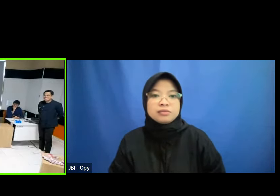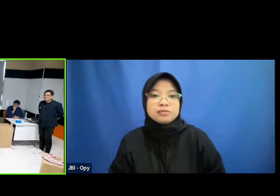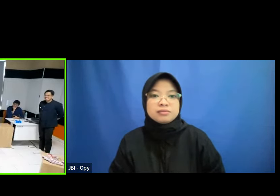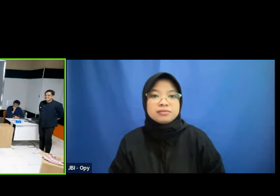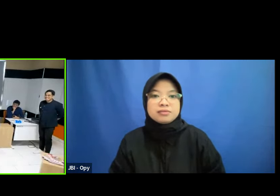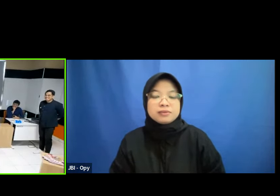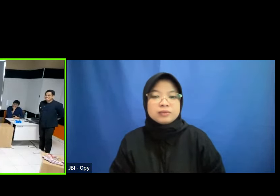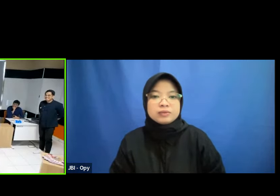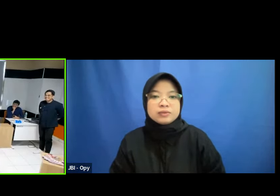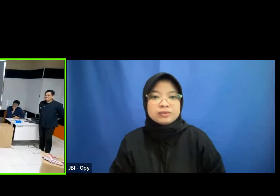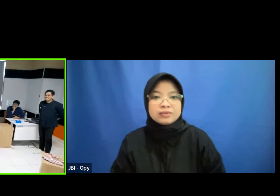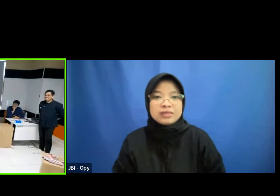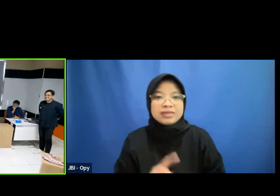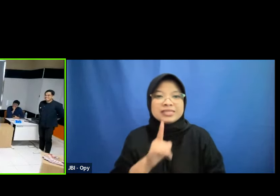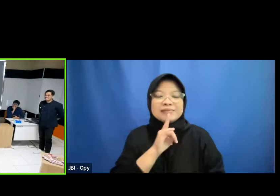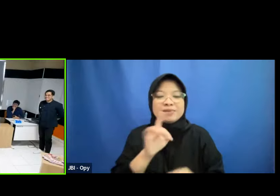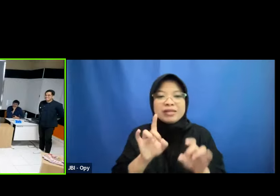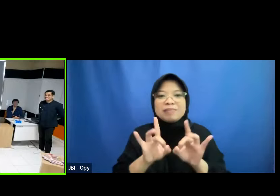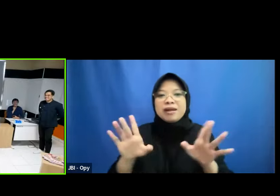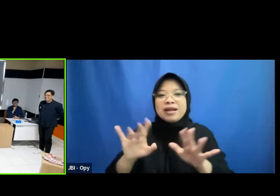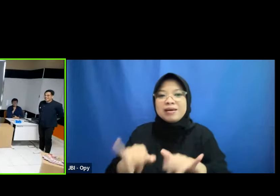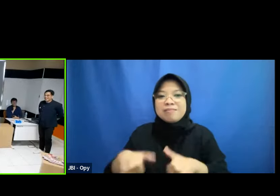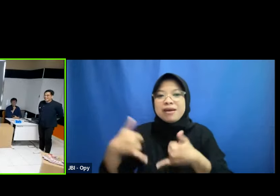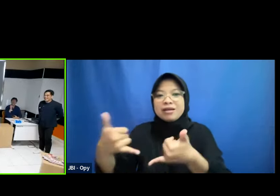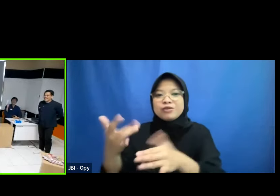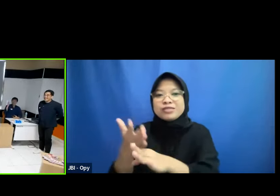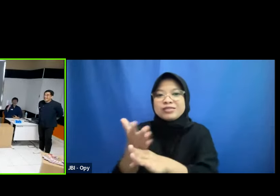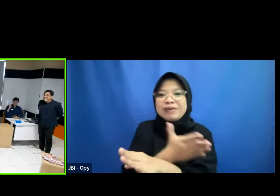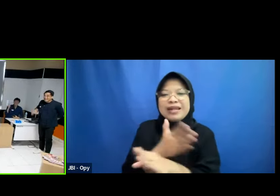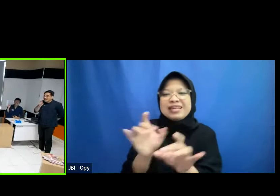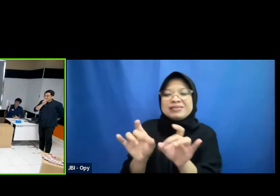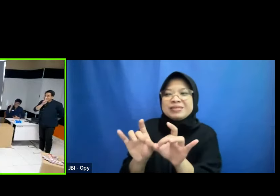nyentrik agak beda sama beasiswa sebelah